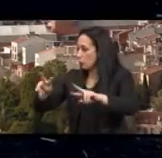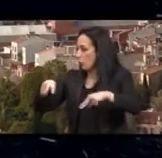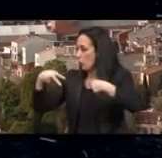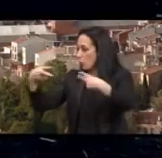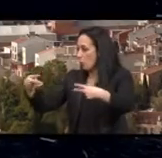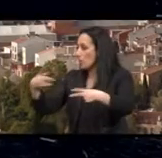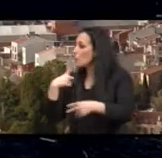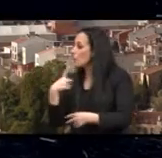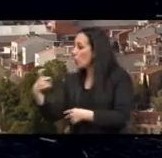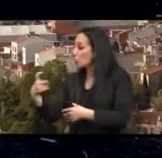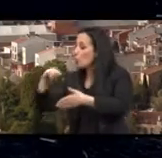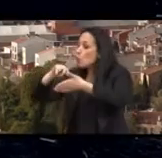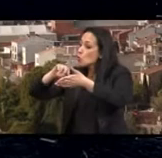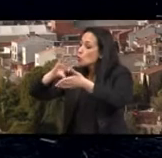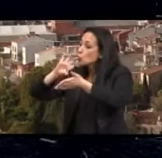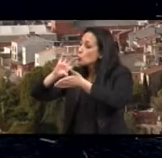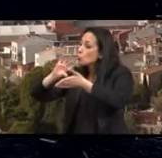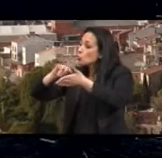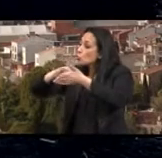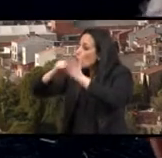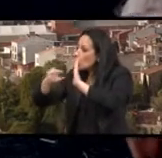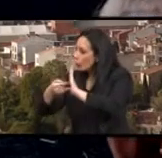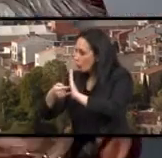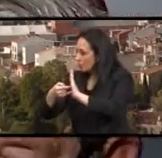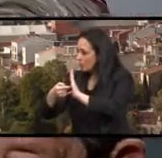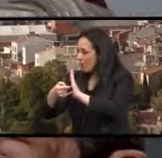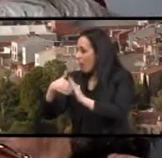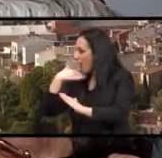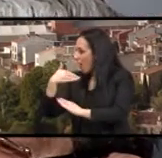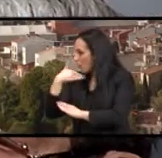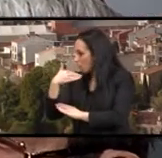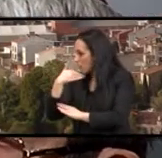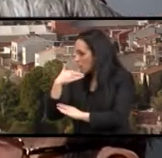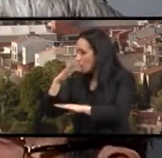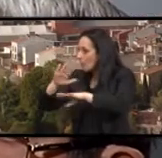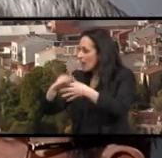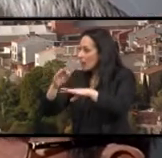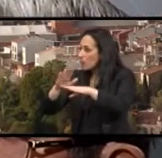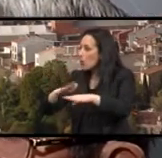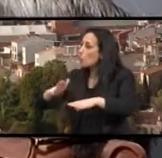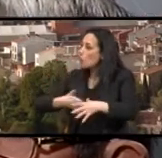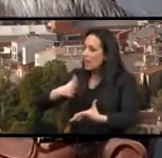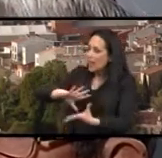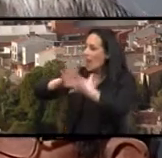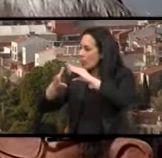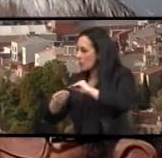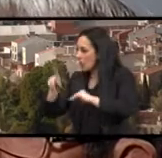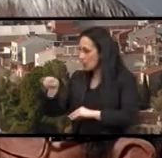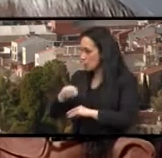veïns ens costaria molt afrontar-ho? Des d'aquí taula no sé si teniu una resposta. Oriol. Bueno, jo sé